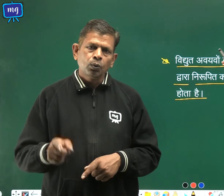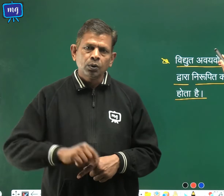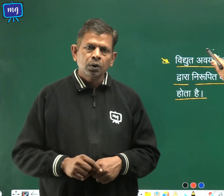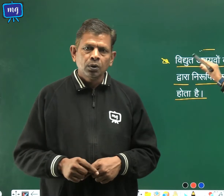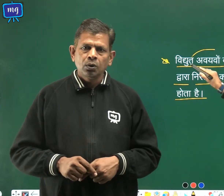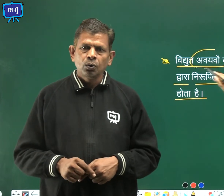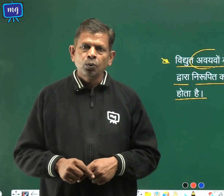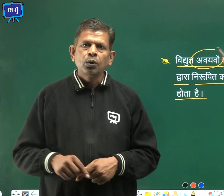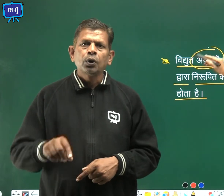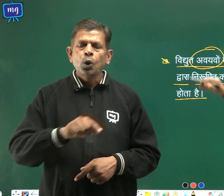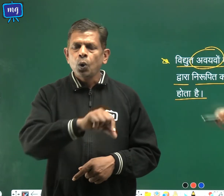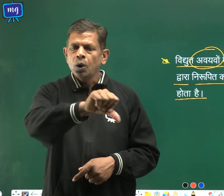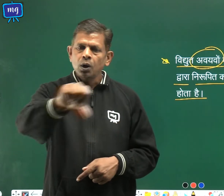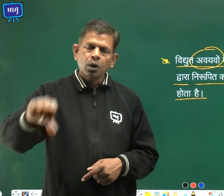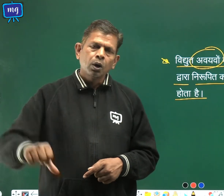उनके अवयवों को